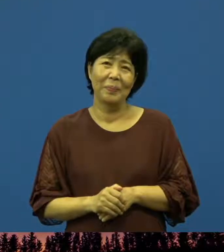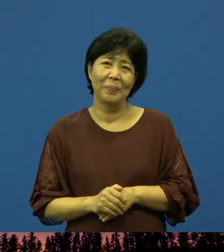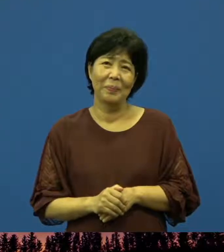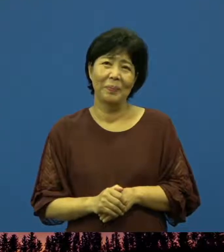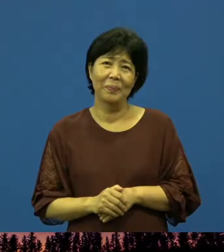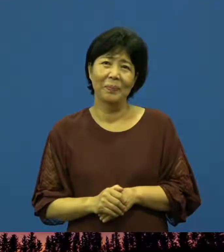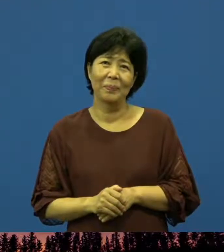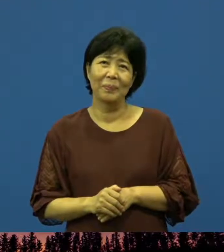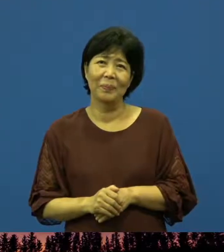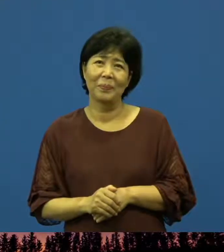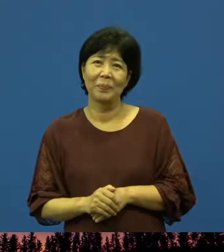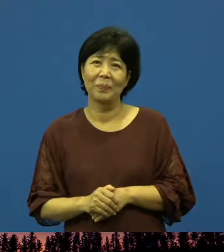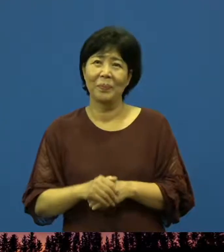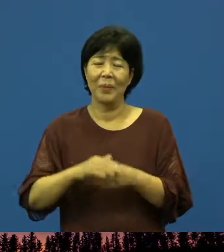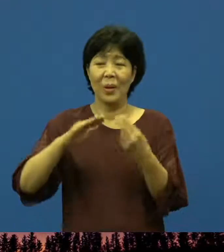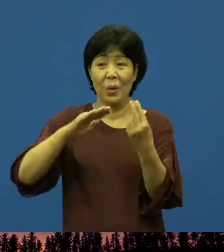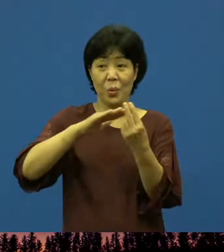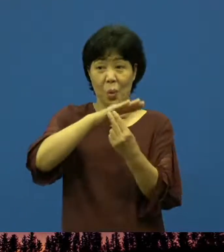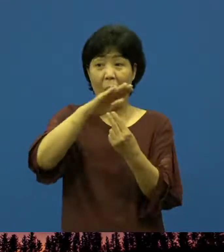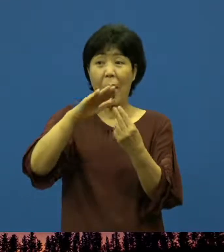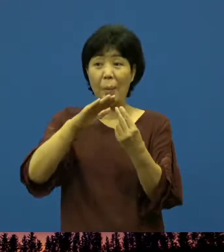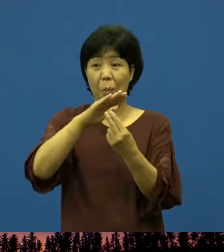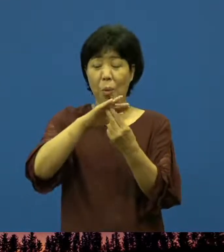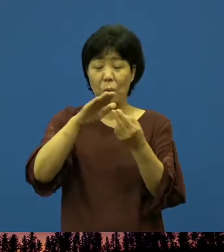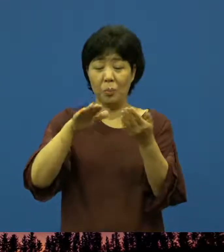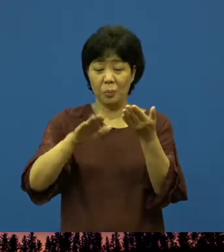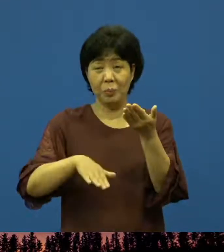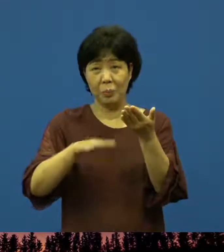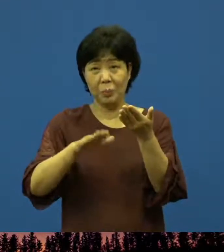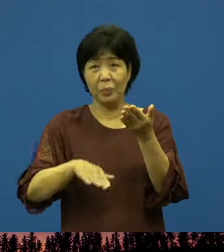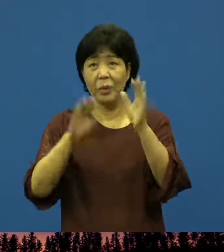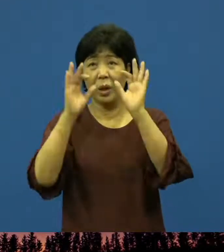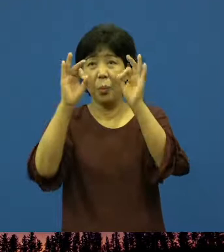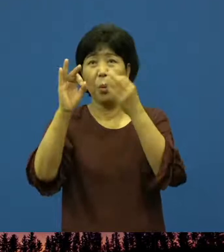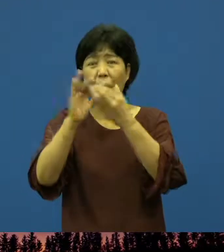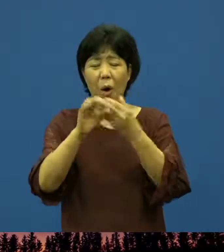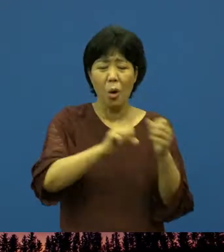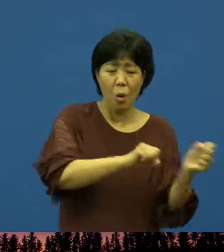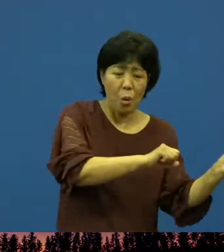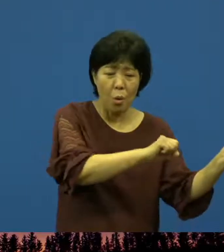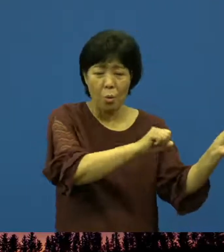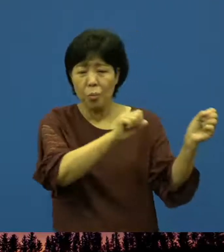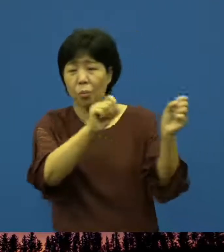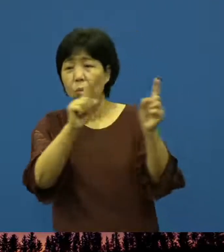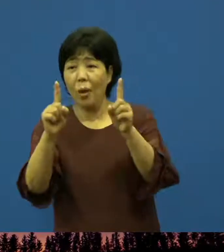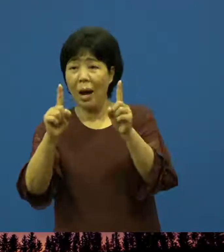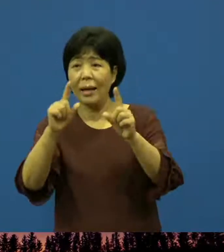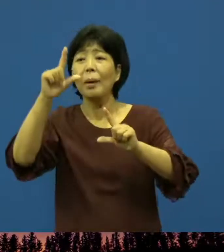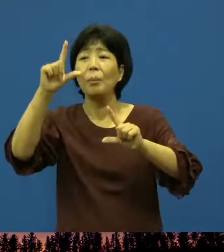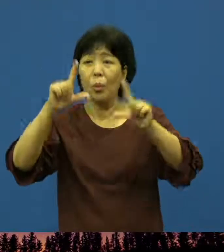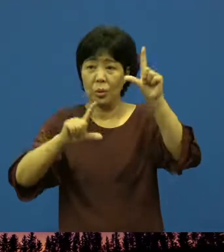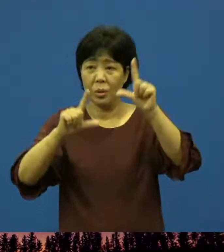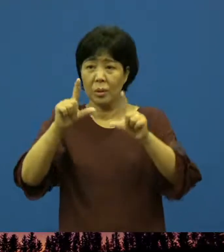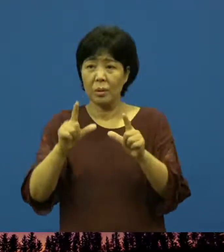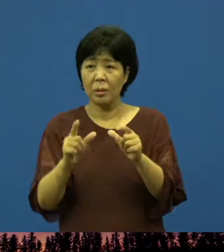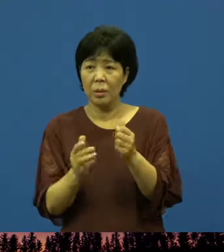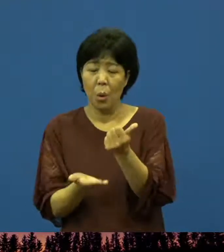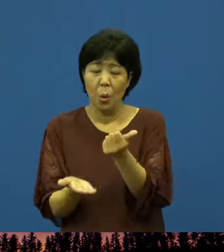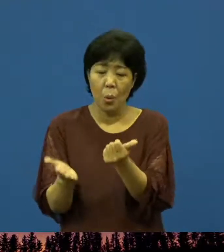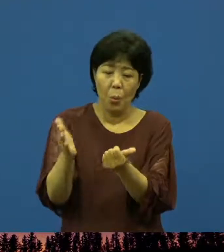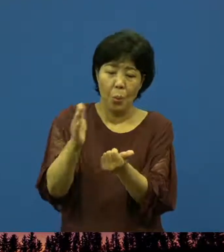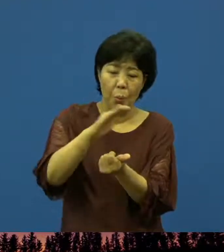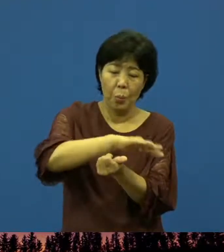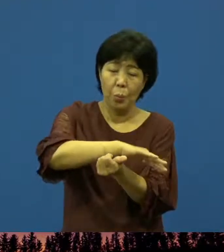여러분, 요한은 요한복음 뒷부분을 보면 다른 복음서보다 부활의 현장을 무덤 안에까지